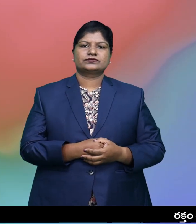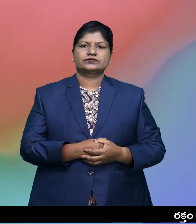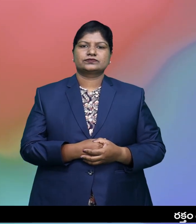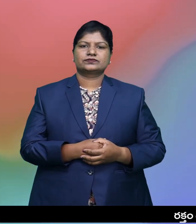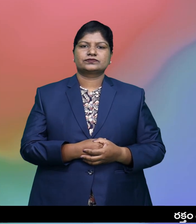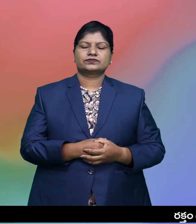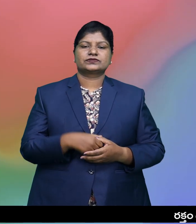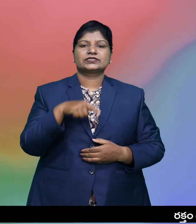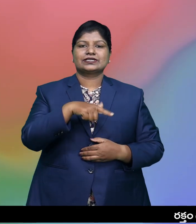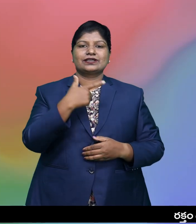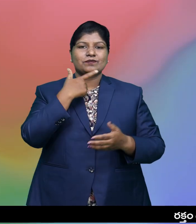రక్తం గడ్డకట్టడం.